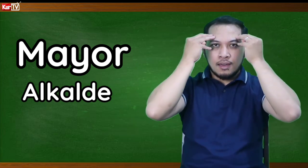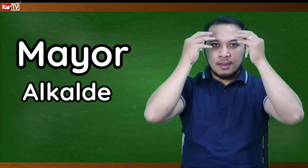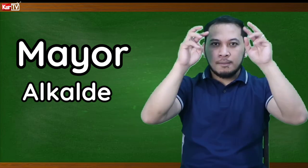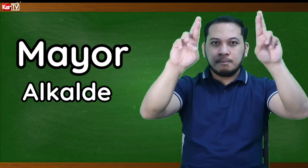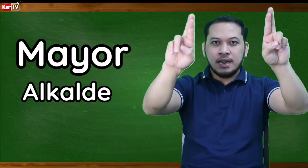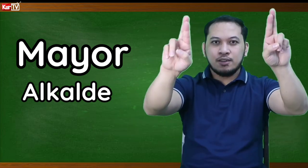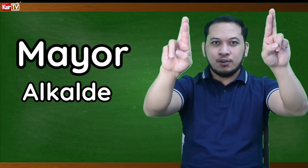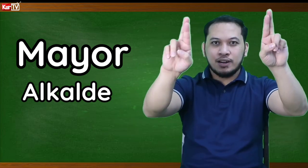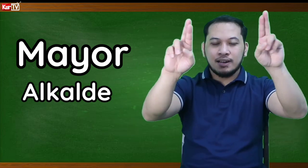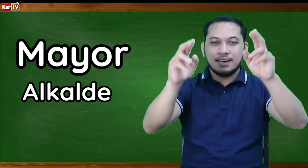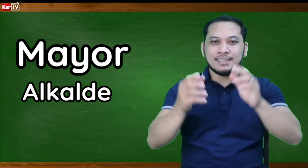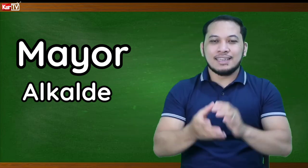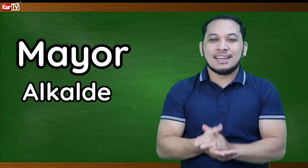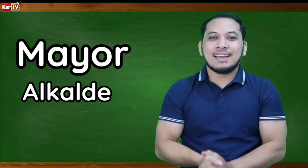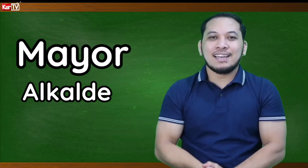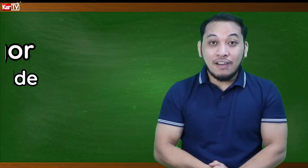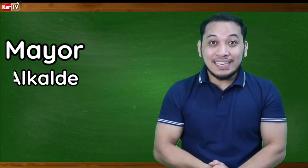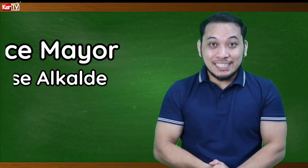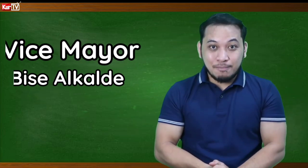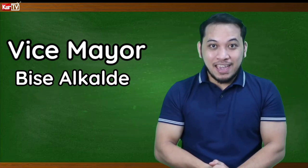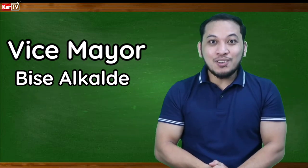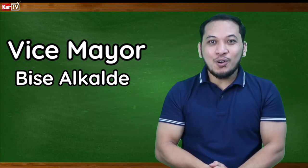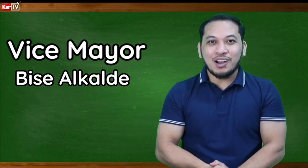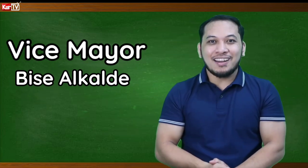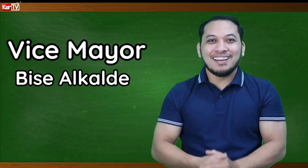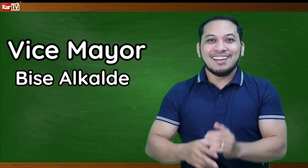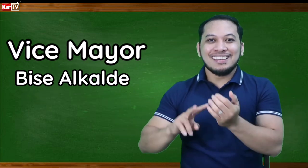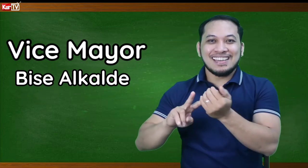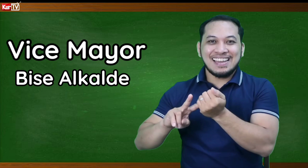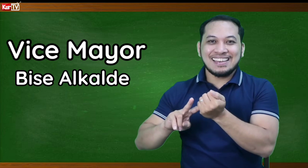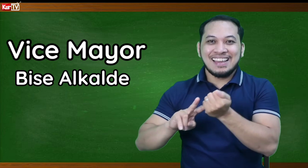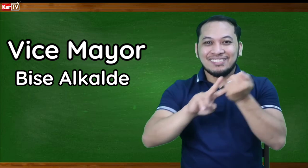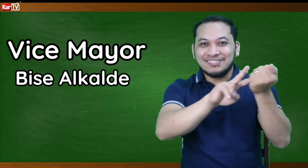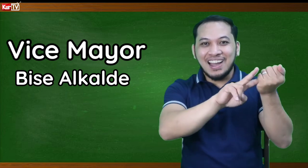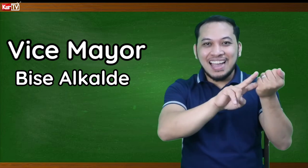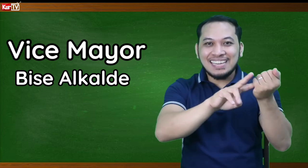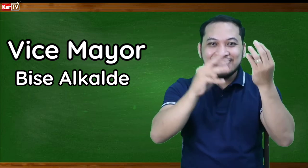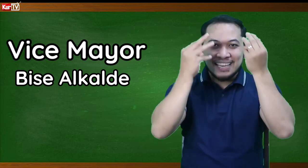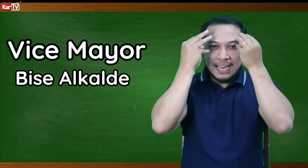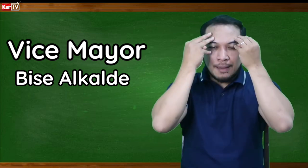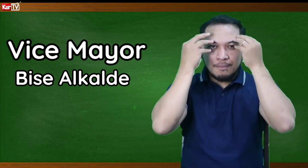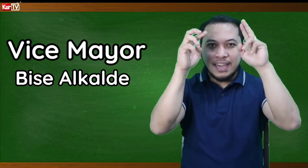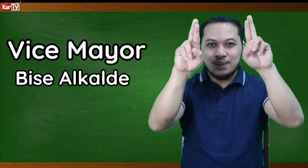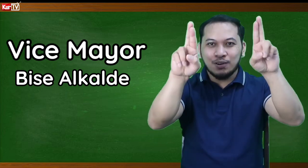Mayor. Ayan. Vice Mayor. Ayan. Vice Mayor.